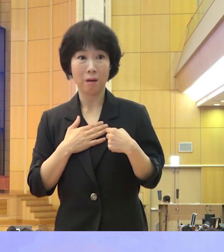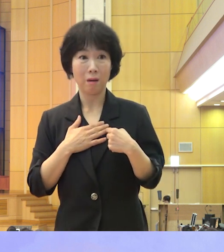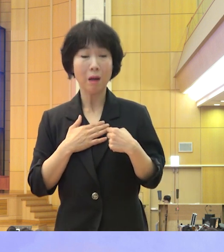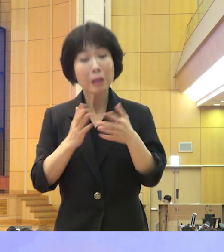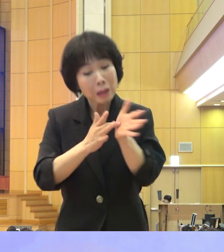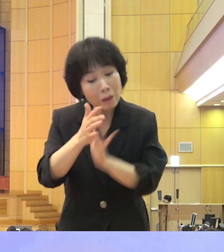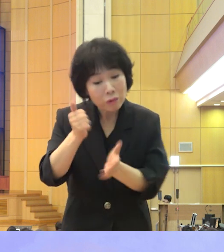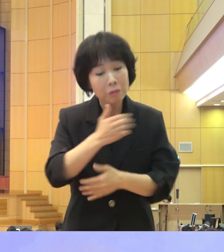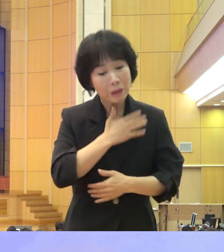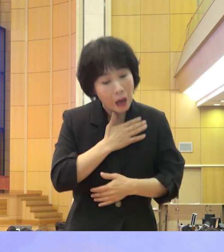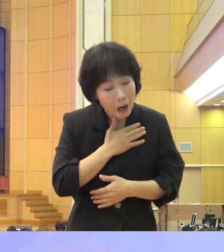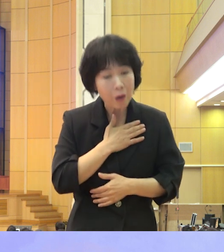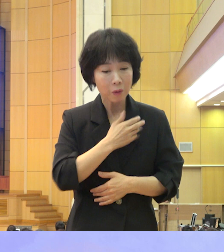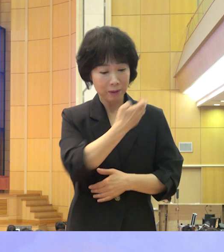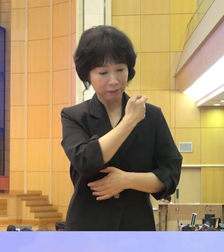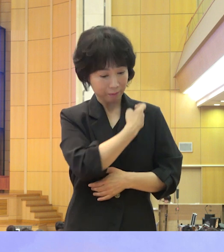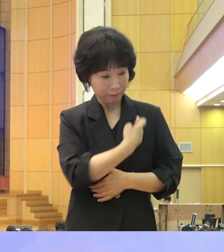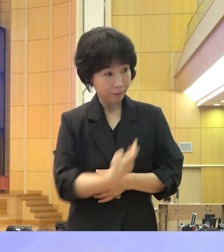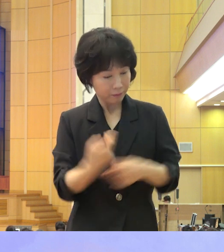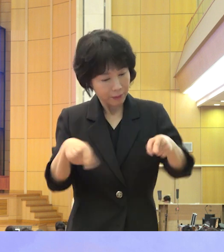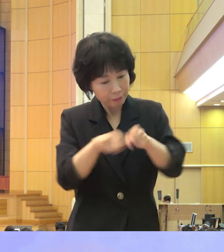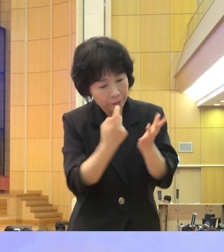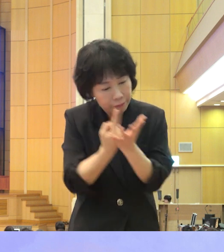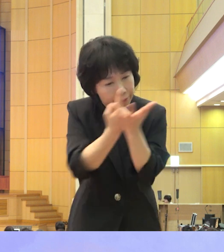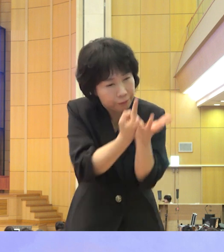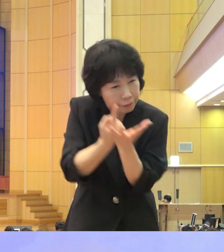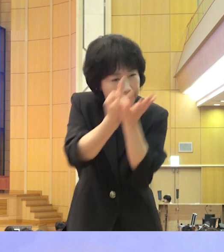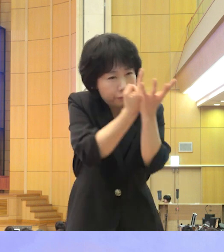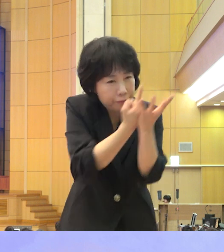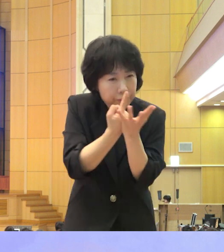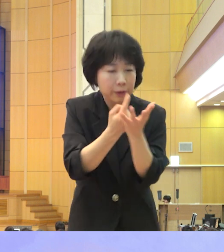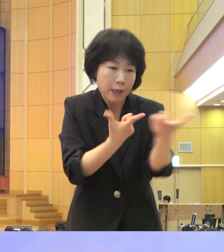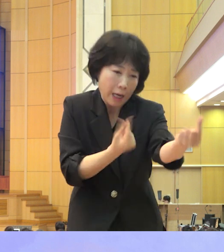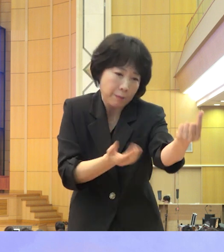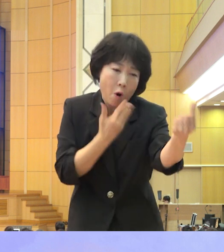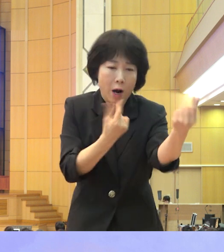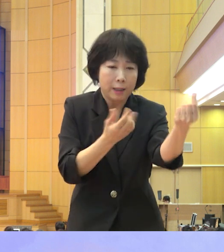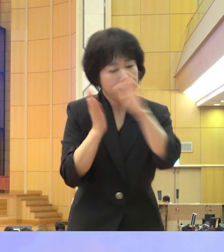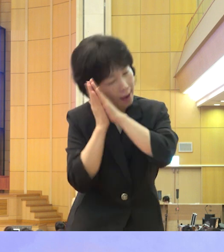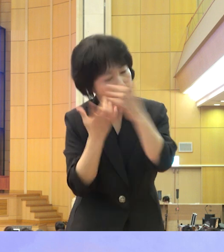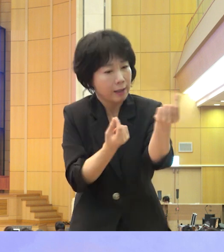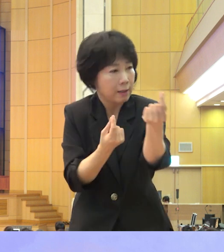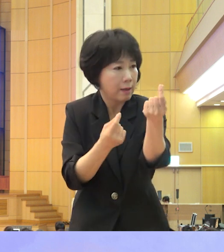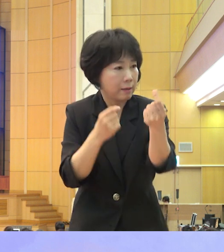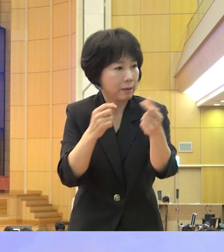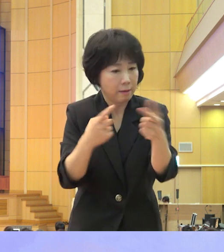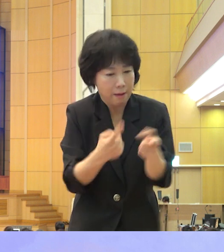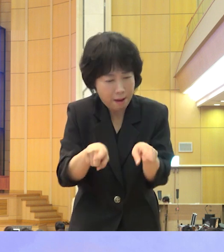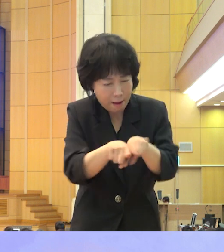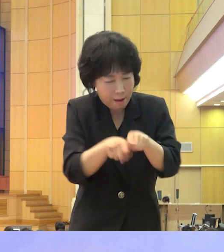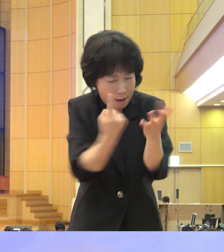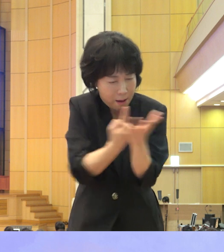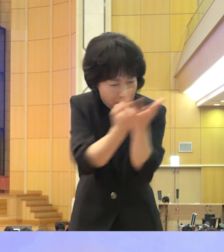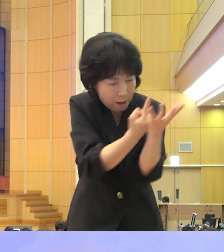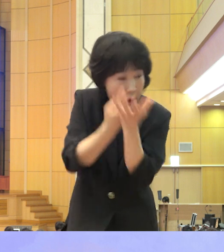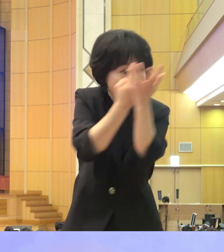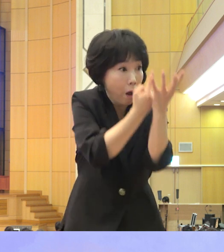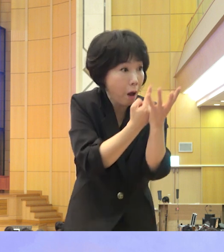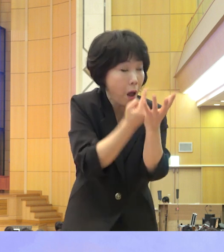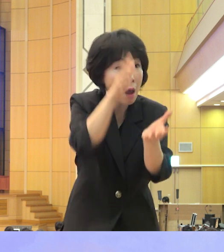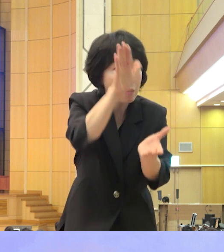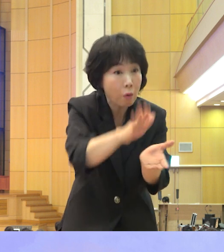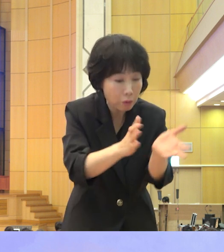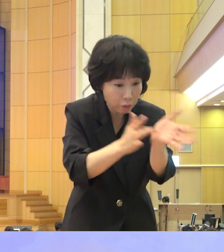식사하고 함께 잠자고 예수님을 그림자처럼 따라다니면서 하나도 떨어지지 않고 다 주님이